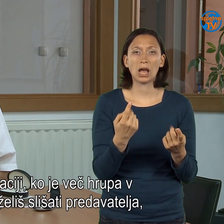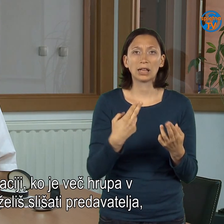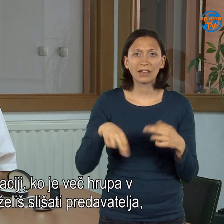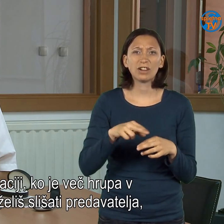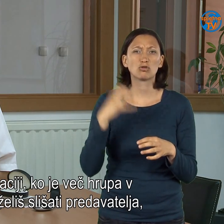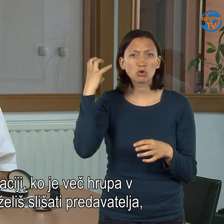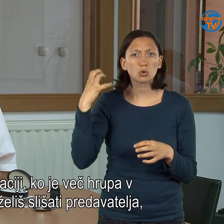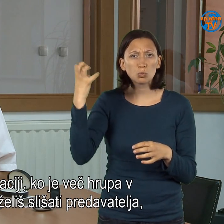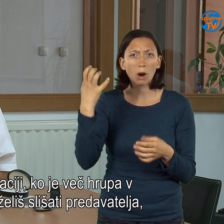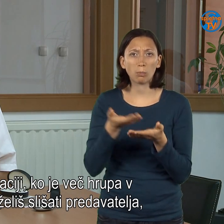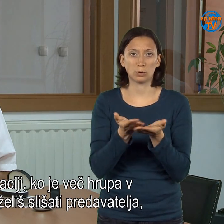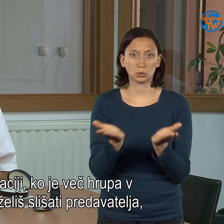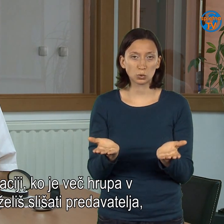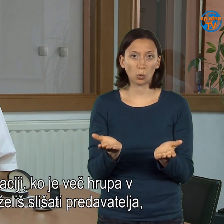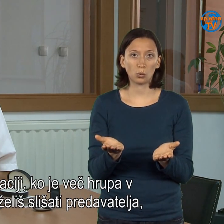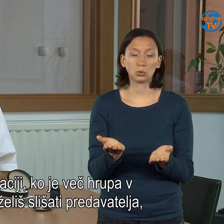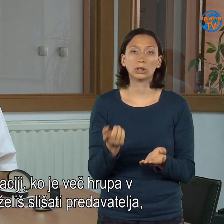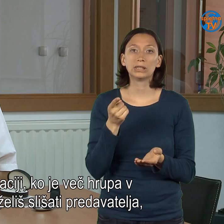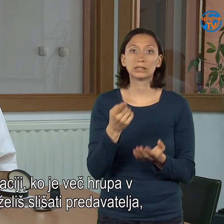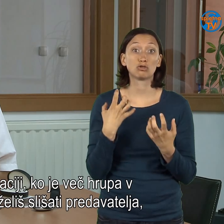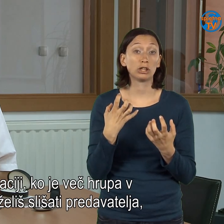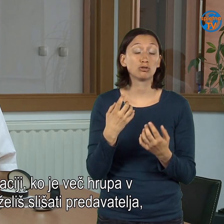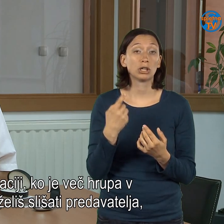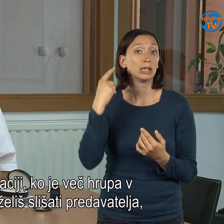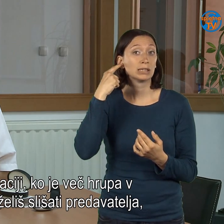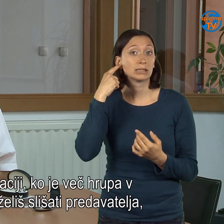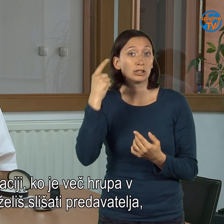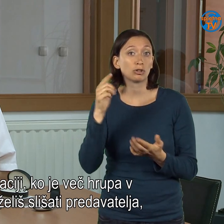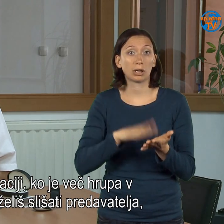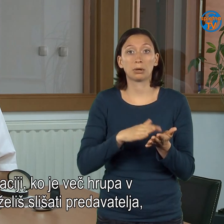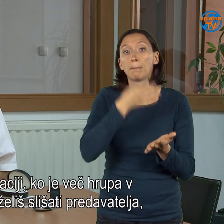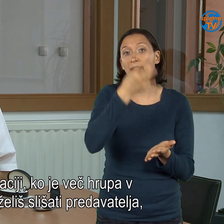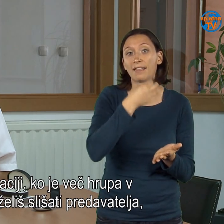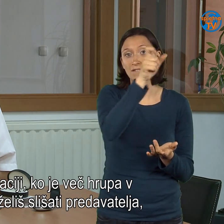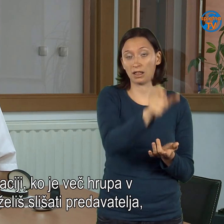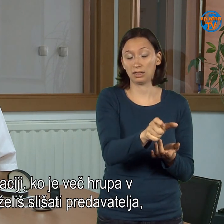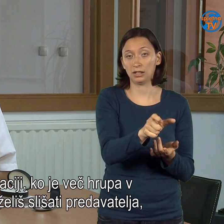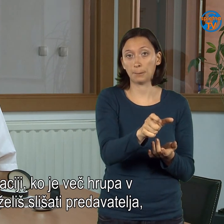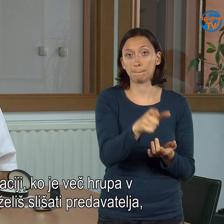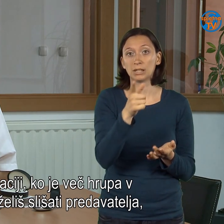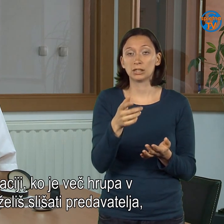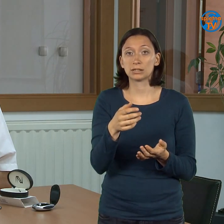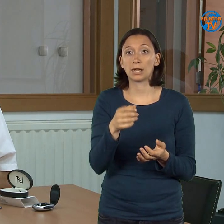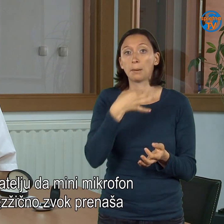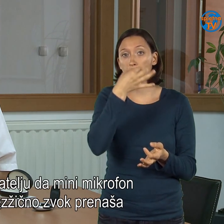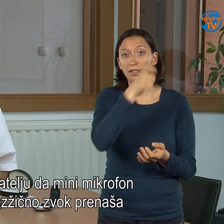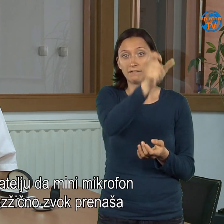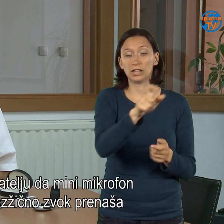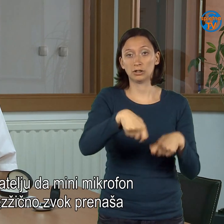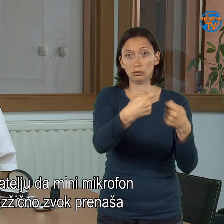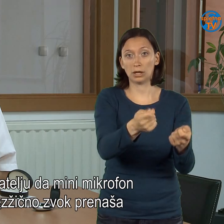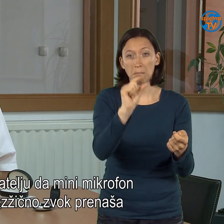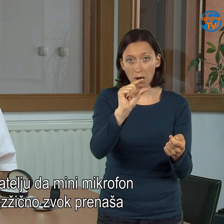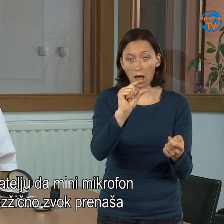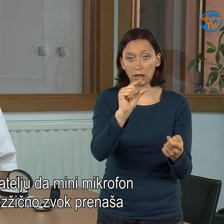več hrupa v prostoru in želiš slišati na primer enega predavatelja, se predavatelju da en